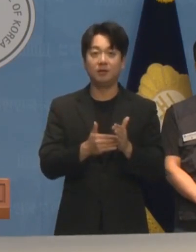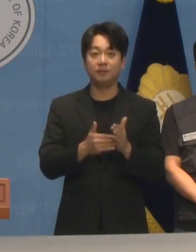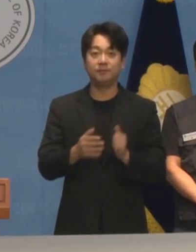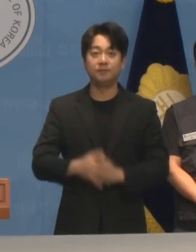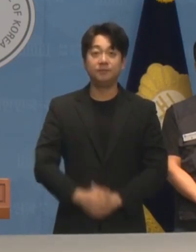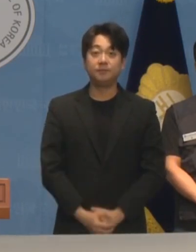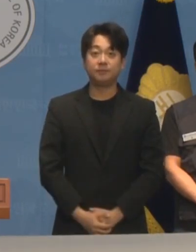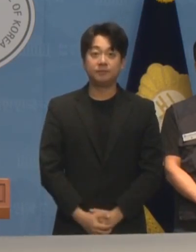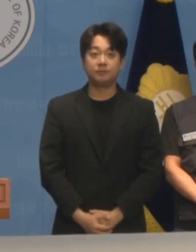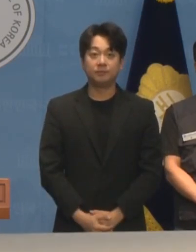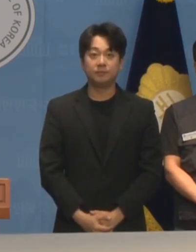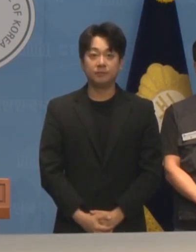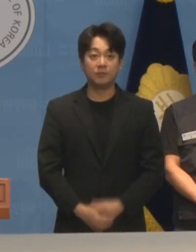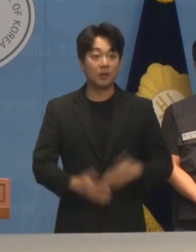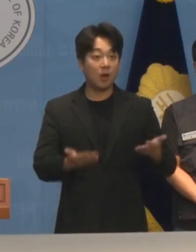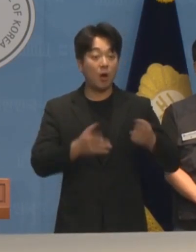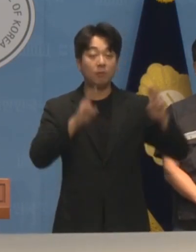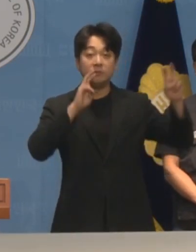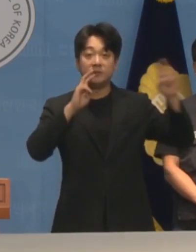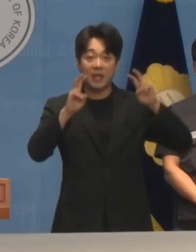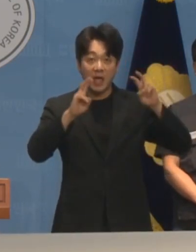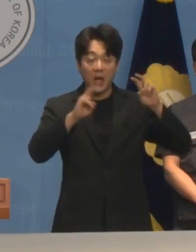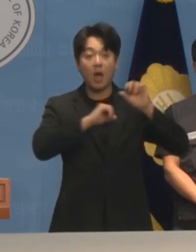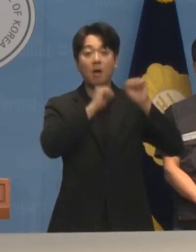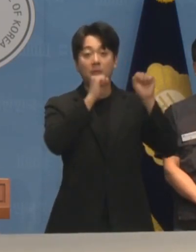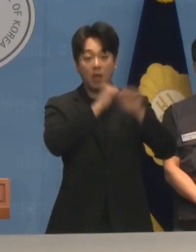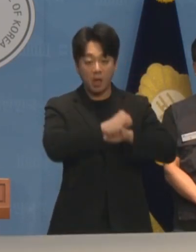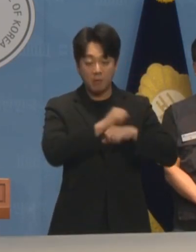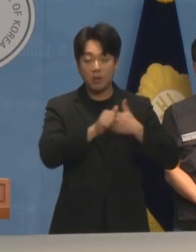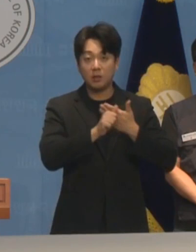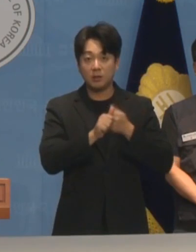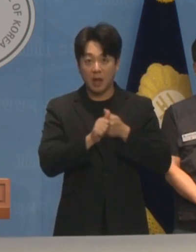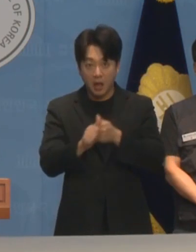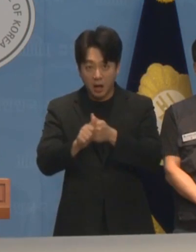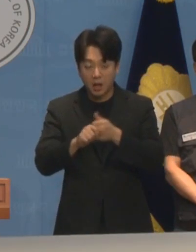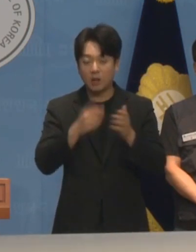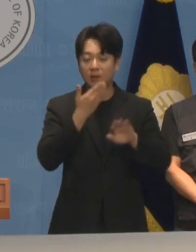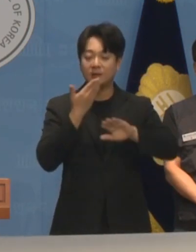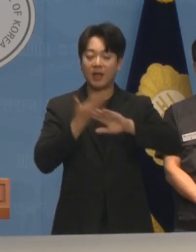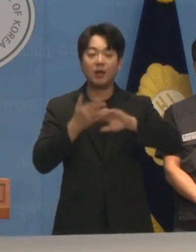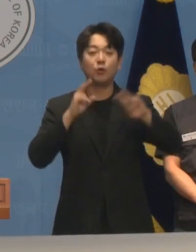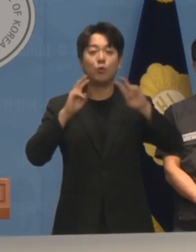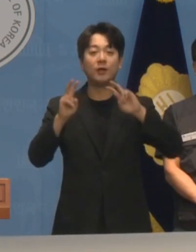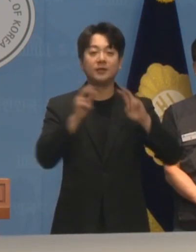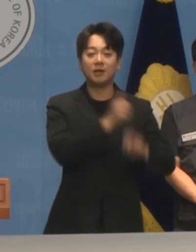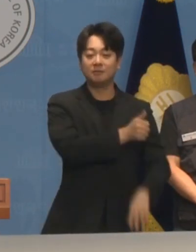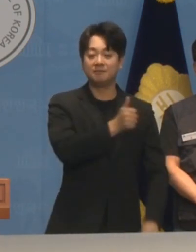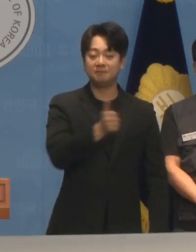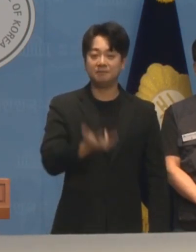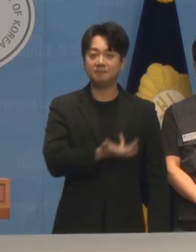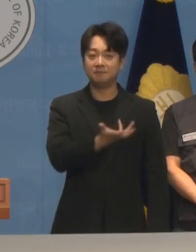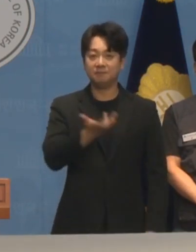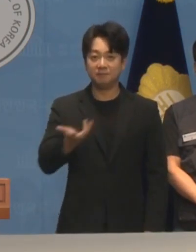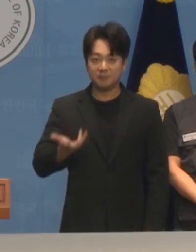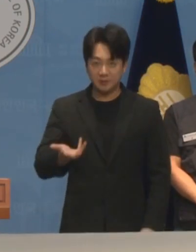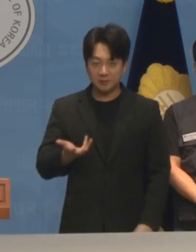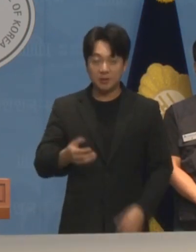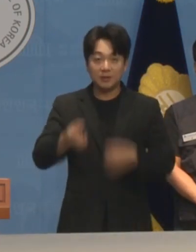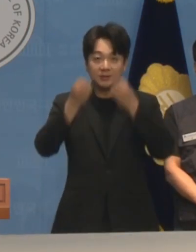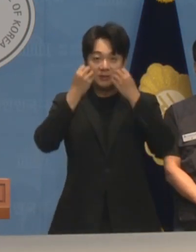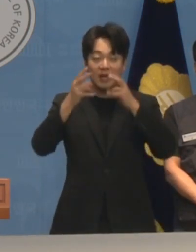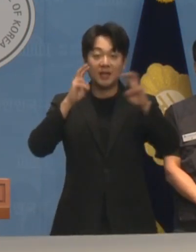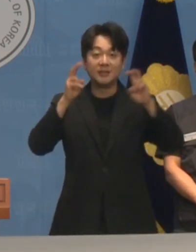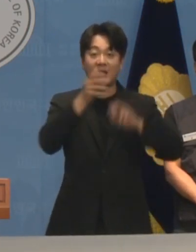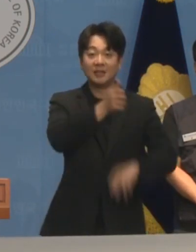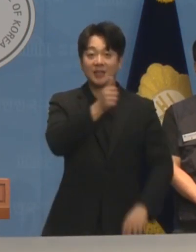폐업할 때마다 업체명이 바뀌었고 현대자동차 관리자들이 새로운 사장으로 왔습니다.